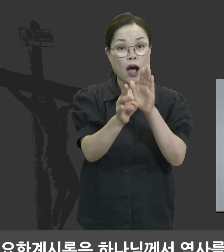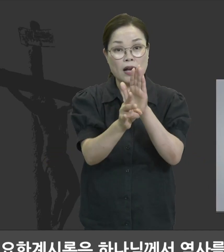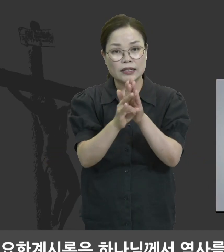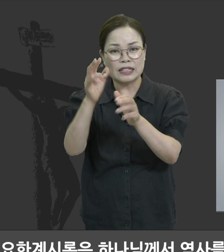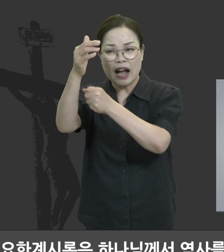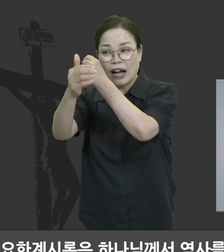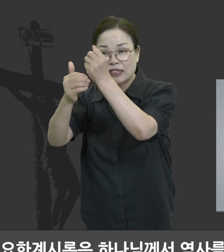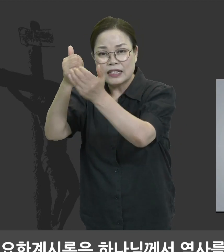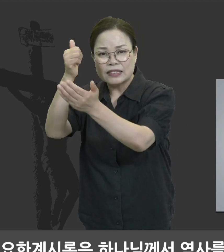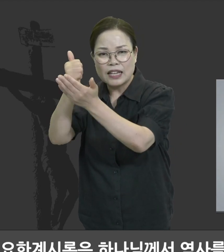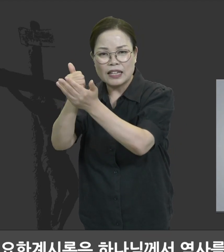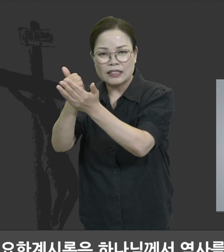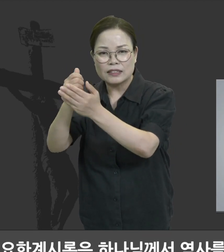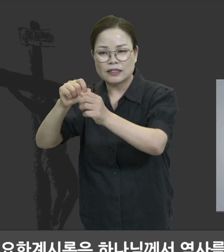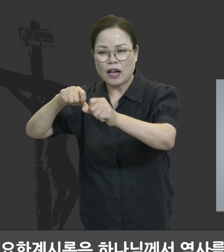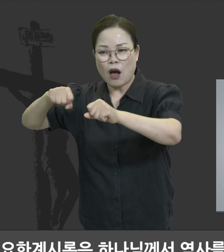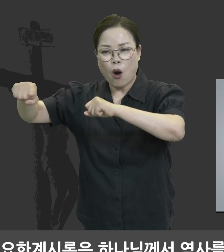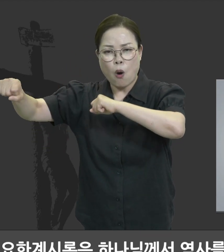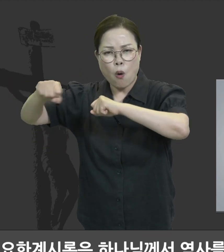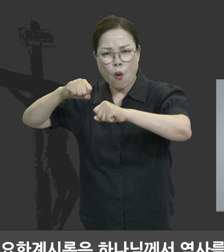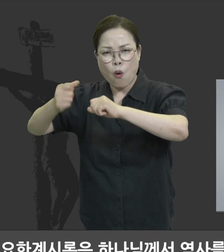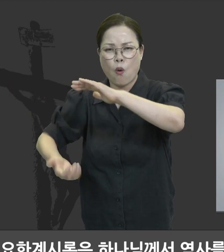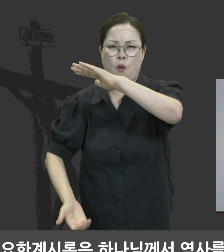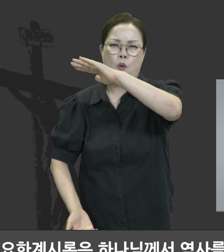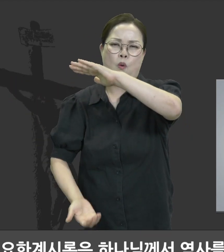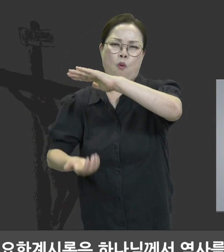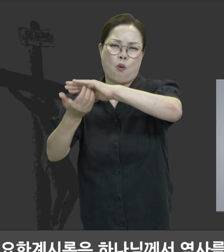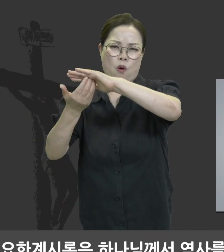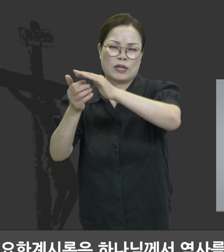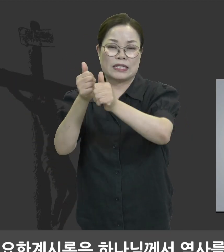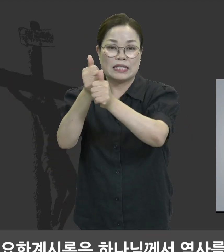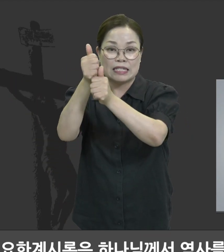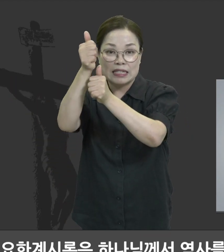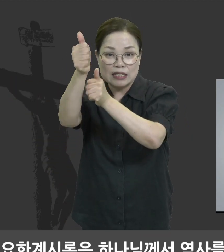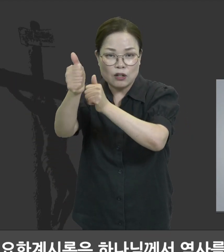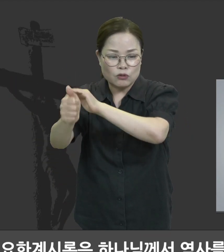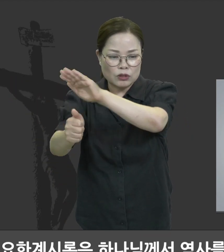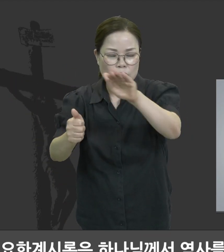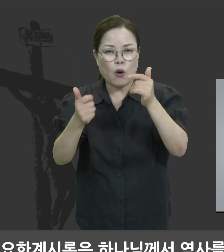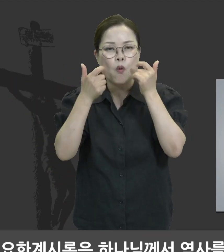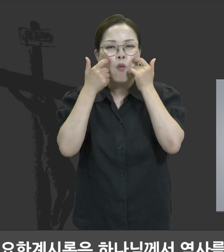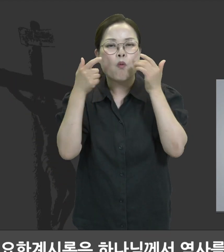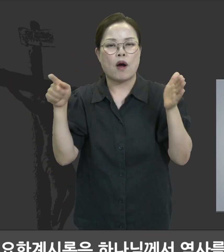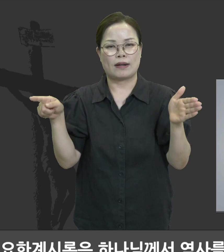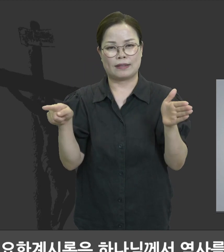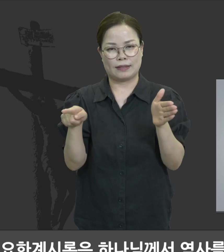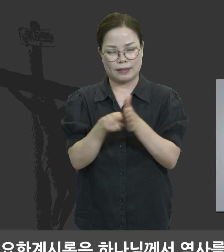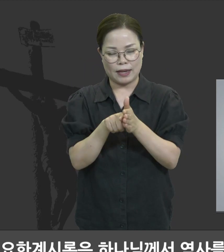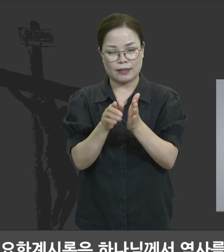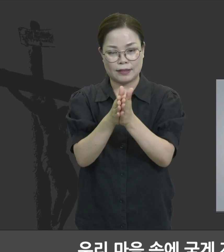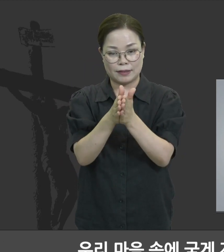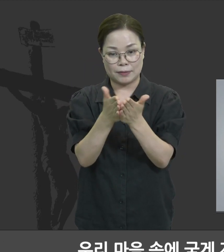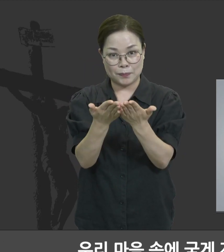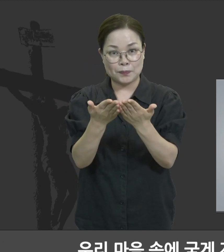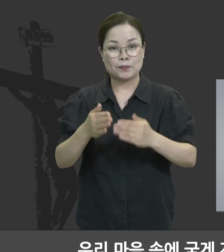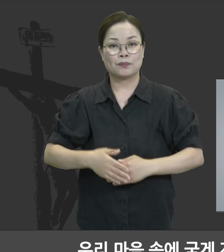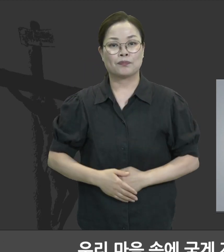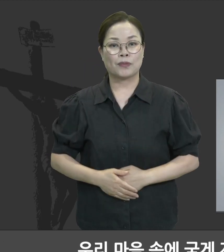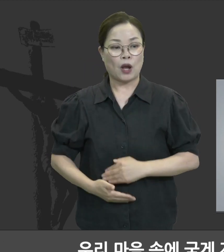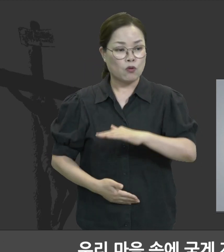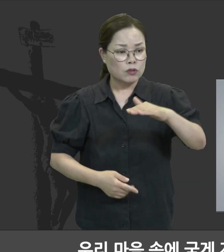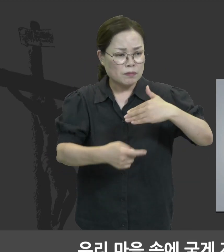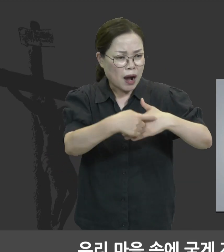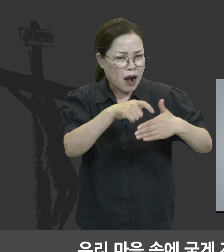요한계시록은 하나님께서 역사를 완성하시고 승리하실 것을 우리로 하여금 확신케 하는 책입니다.